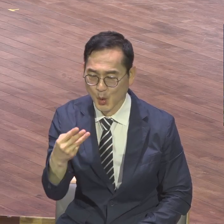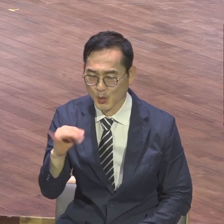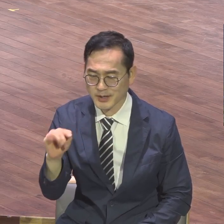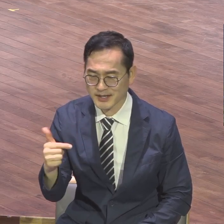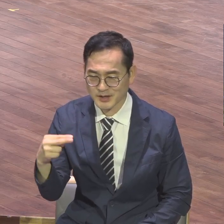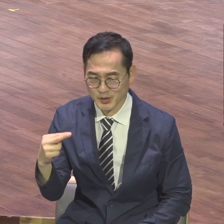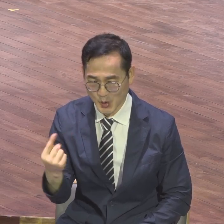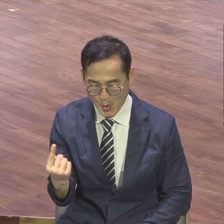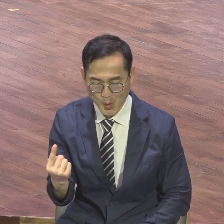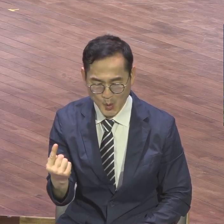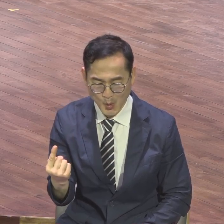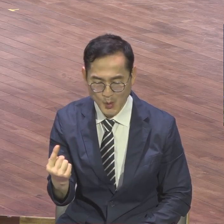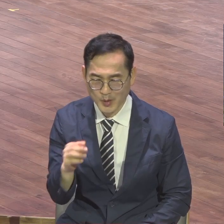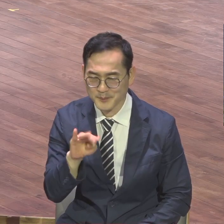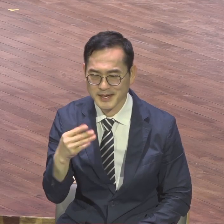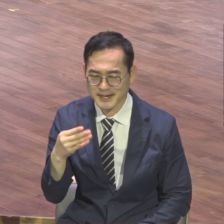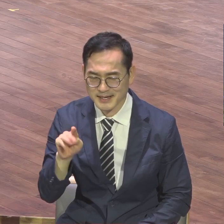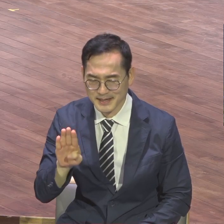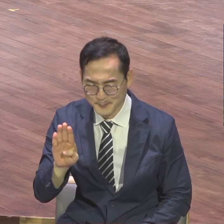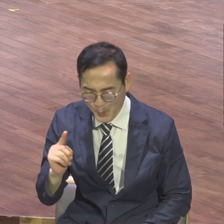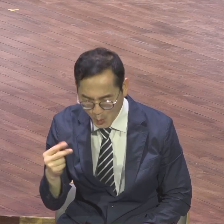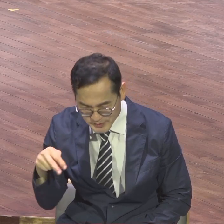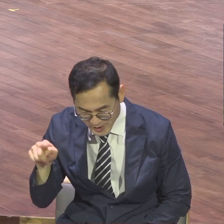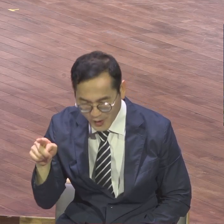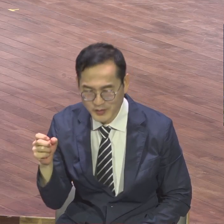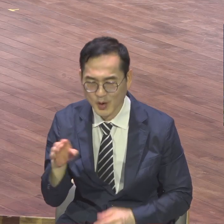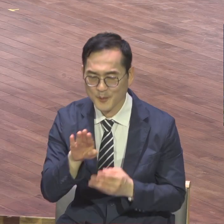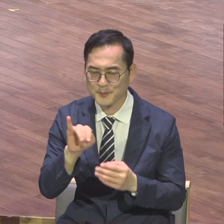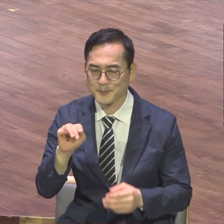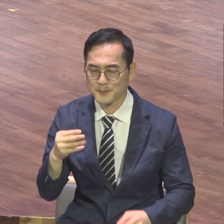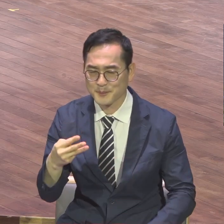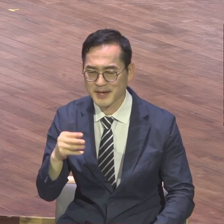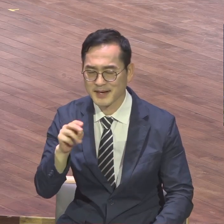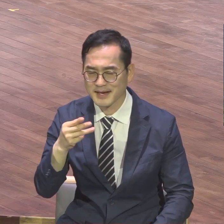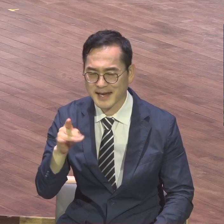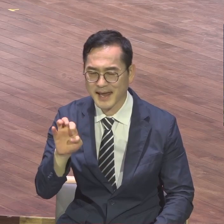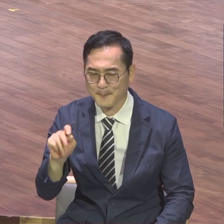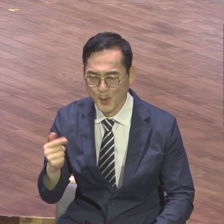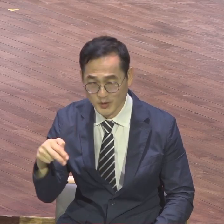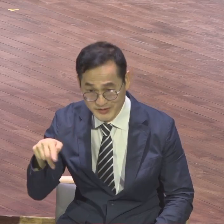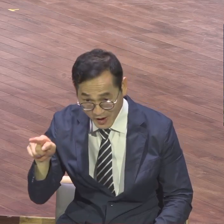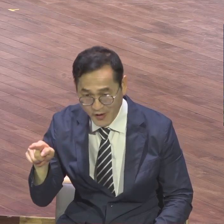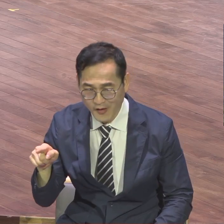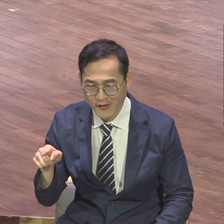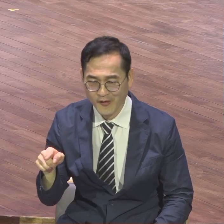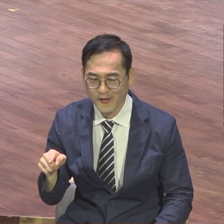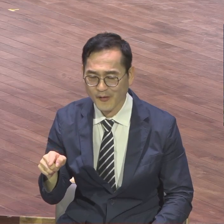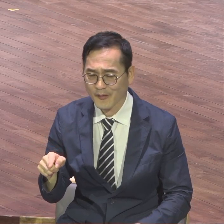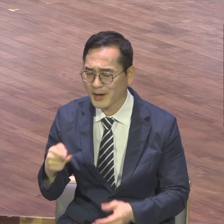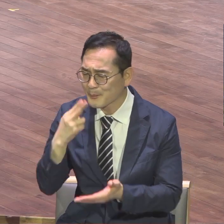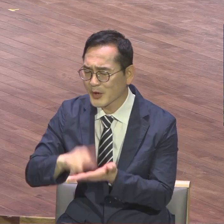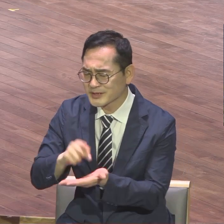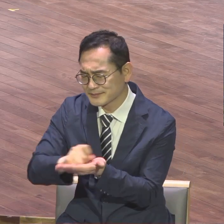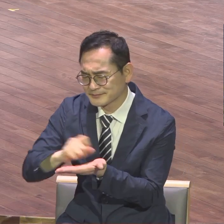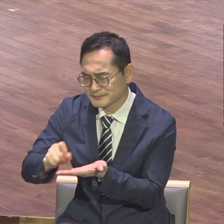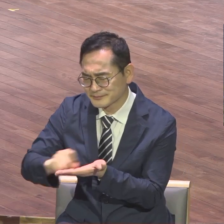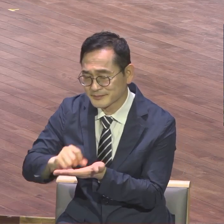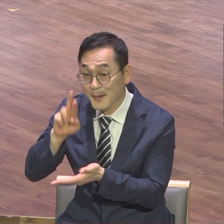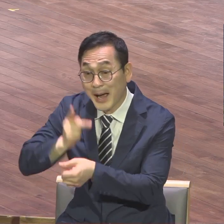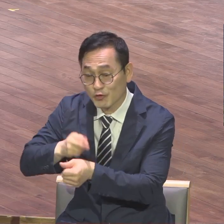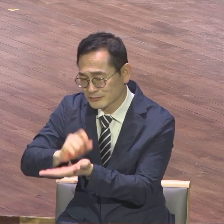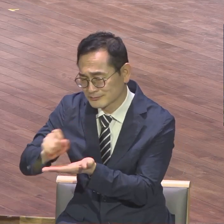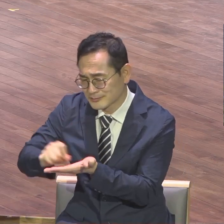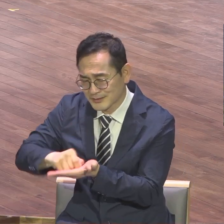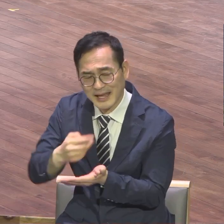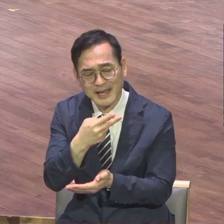이 후서 빌립보서 대사님과 전후서 빌레몬스의 디모데에 대한 바울의 사랑과 기대와 기도를